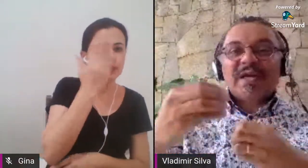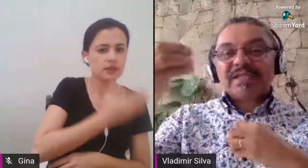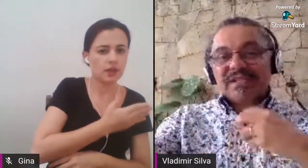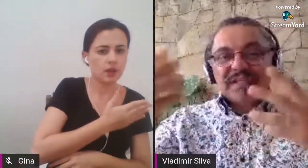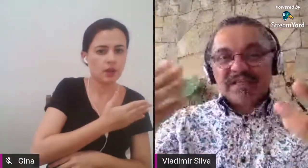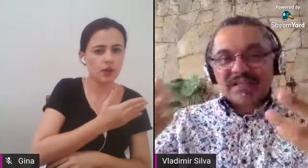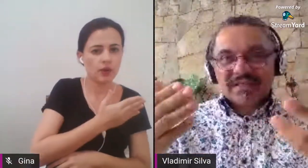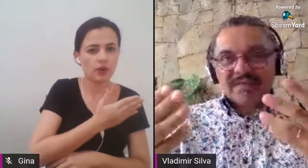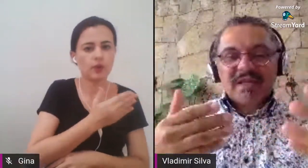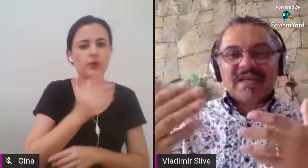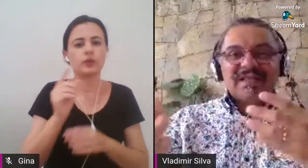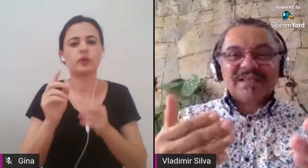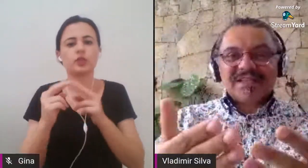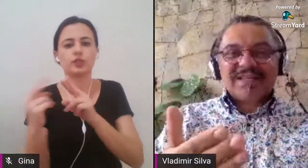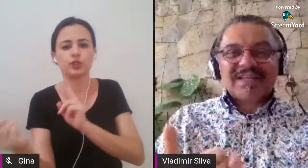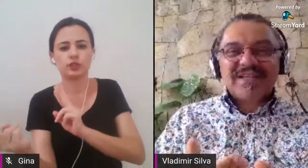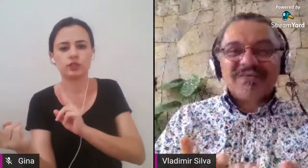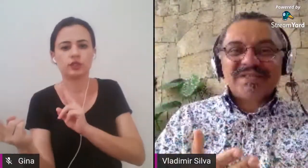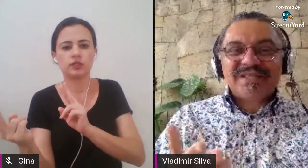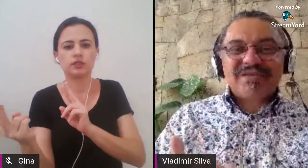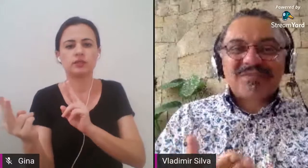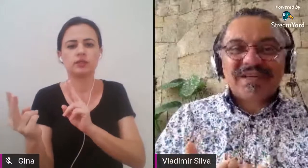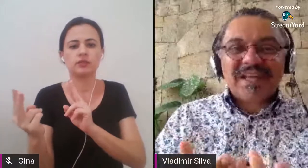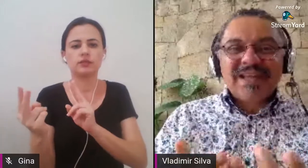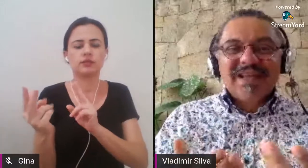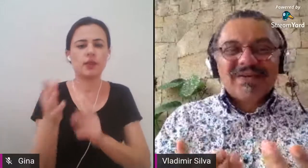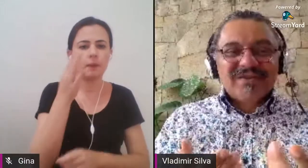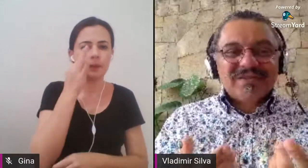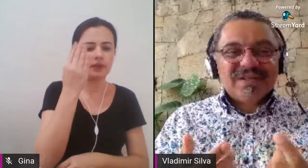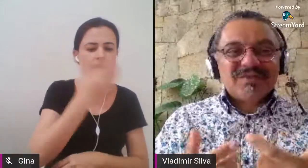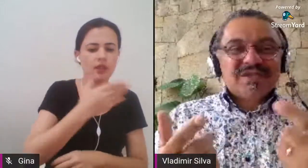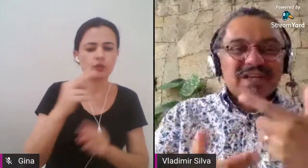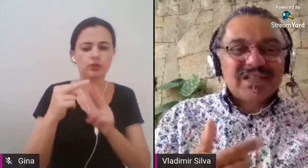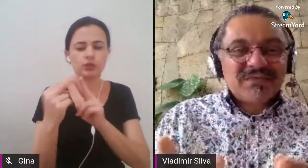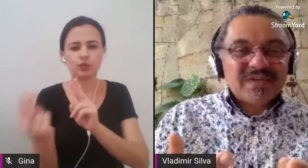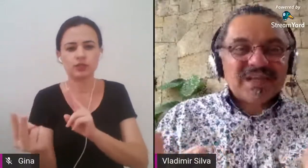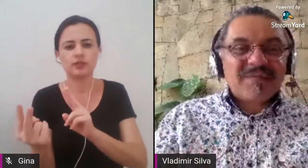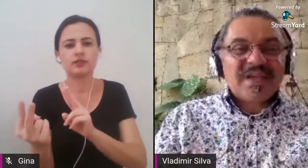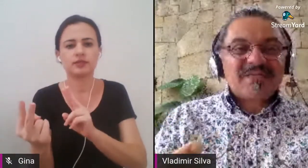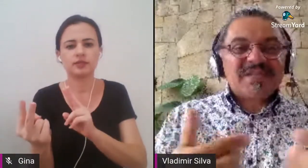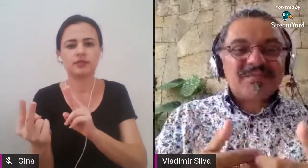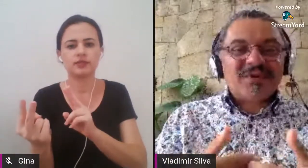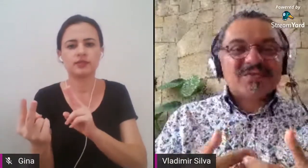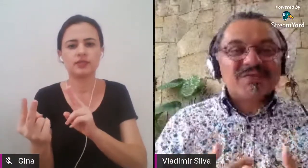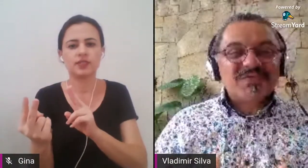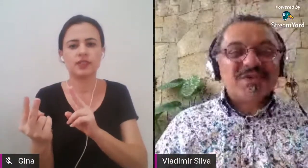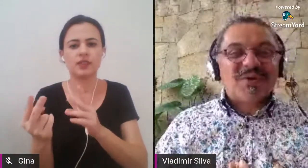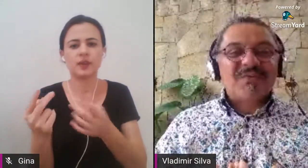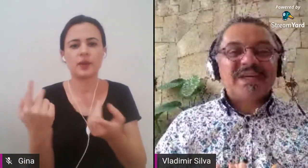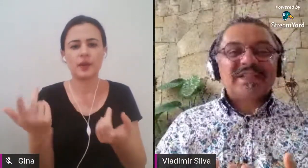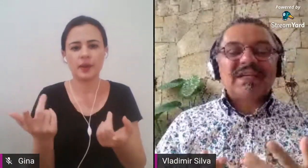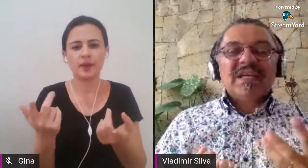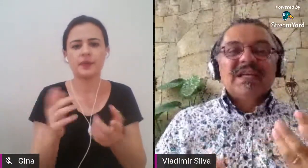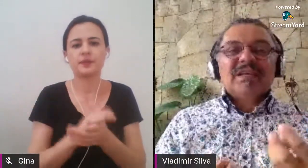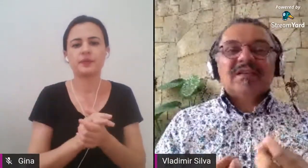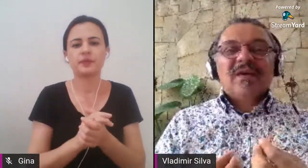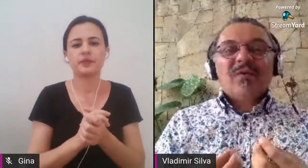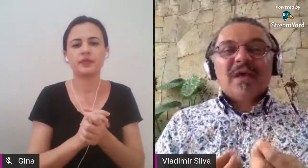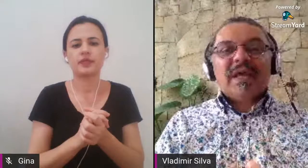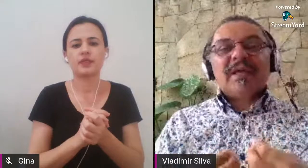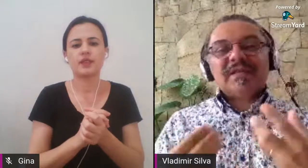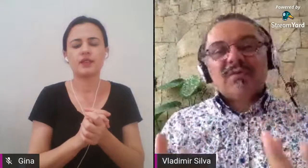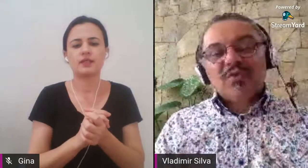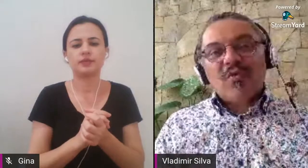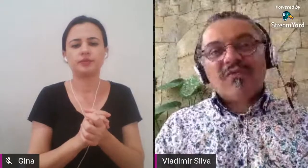presencial e a distância, se bem que essa distância aqui não existe, porque nós estamos distantes fisicamente, mas próximos virtualmente.